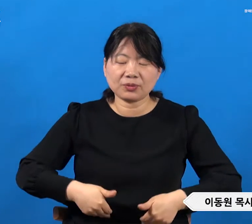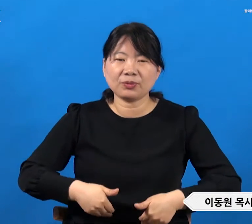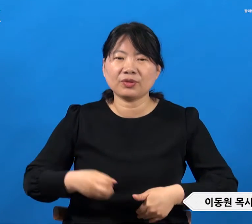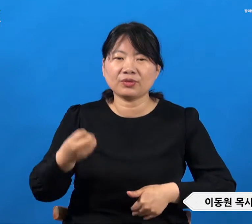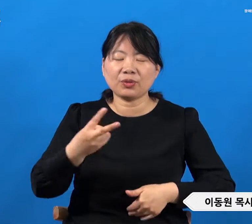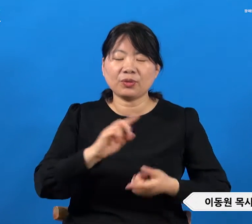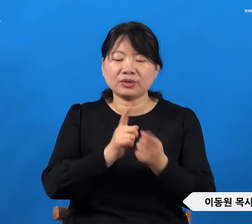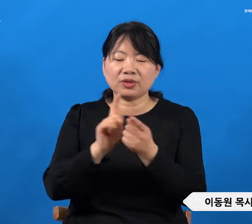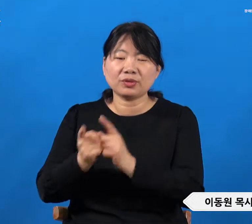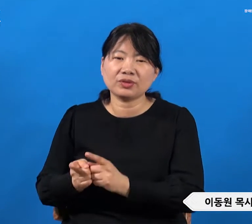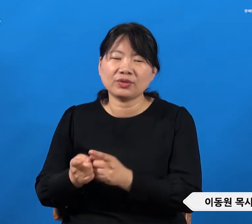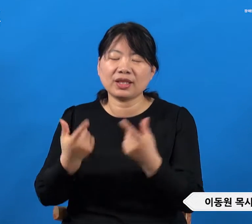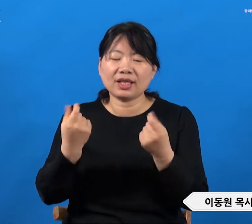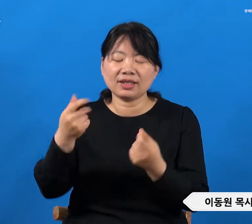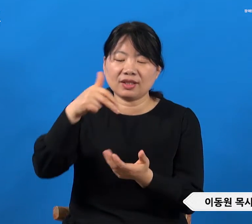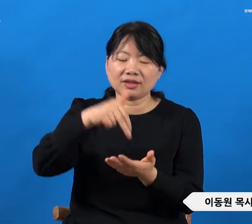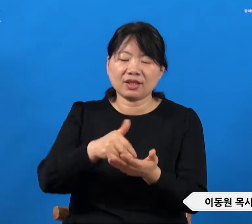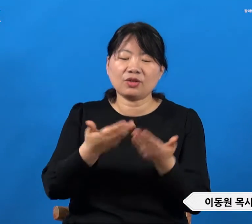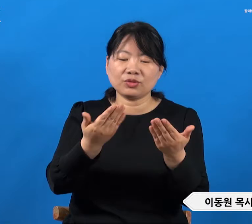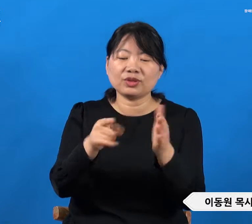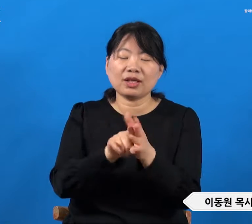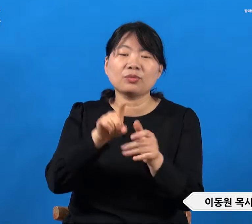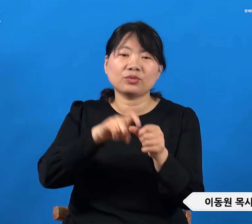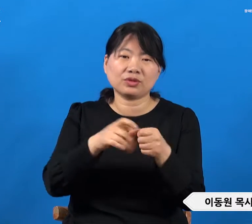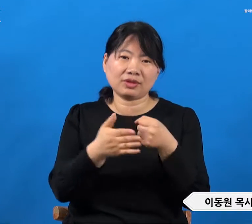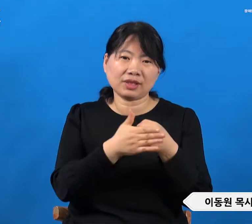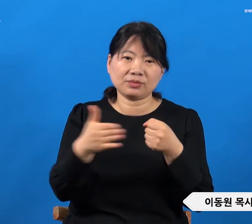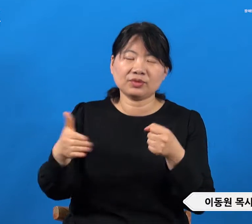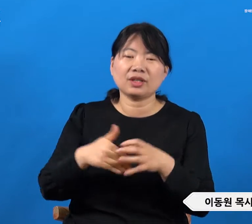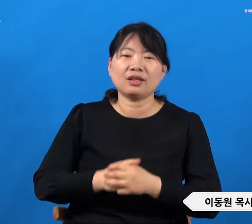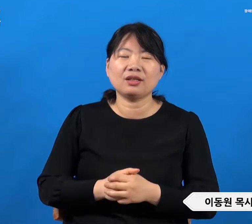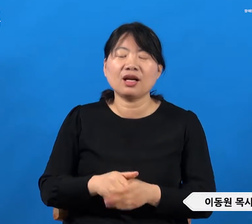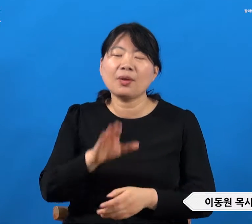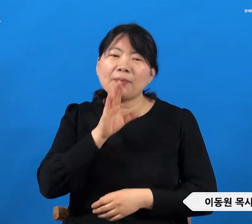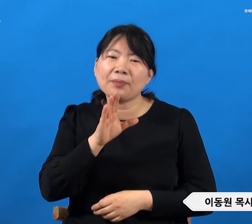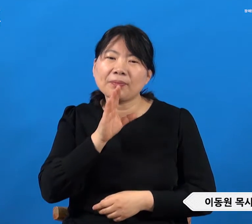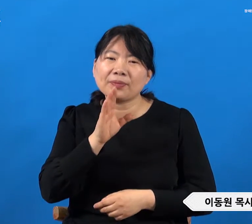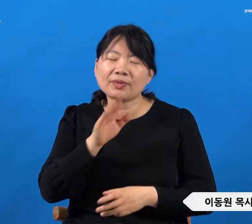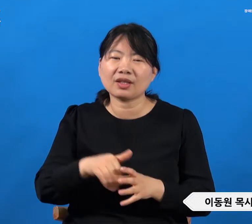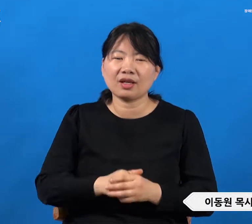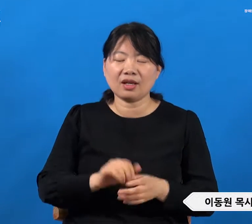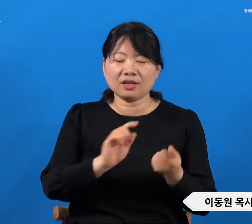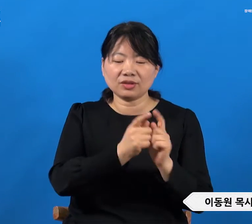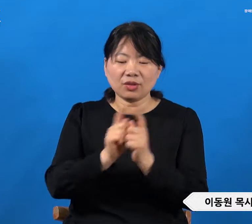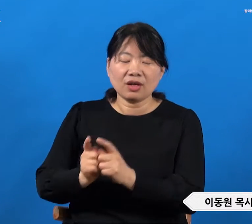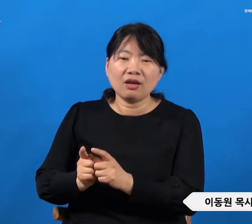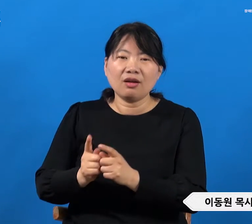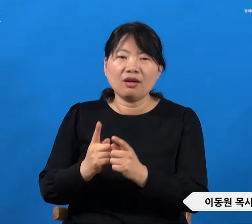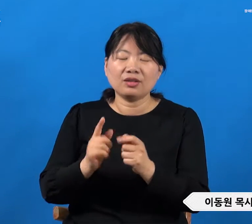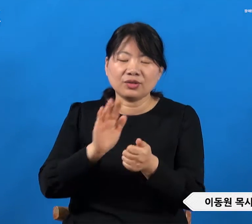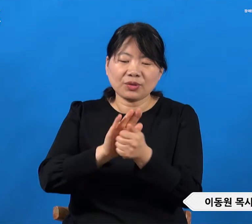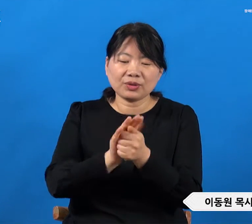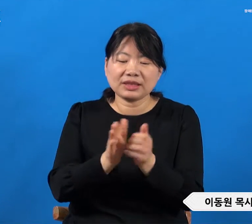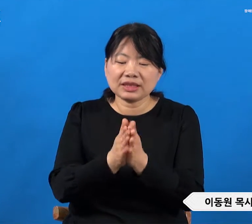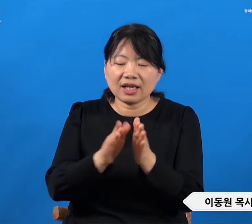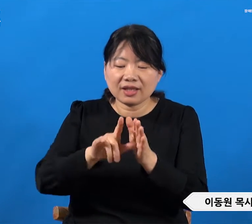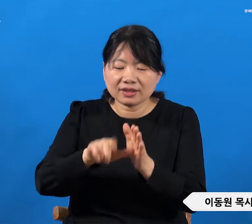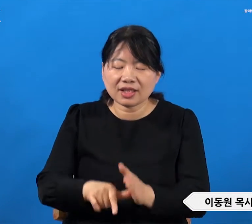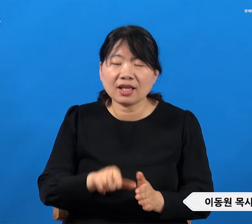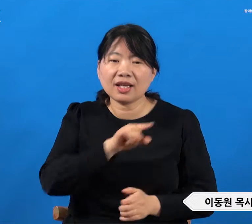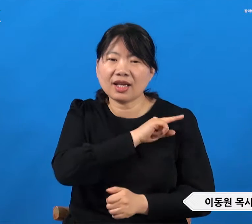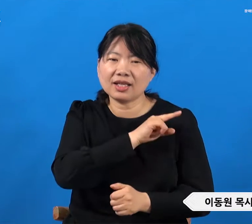이유, 서로 일으켜 세우기 위해서. 그렇습니다. 서로가 서로를 돕기 시작할